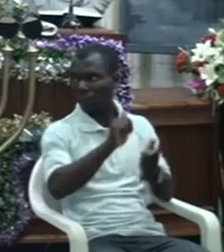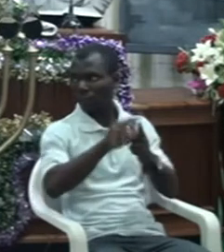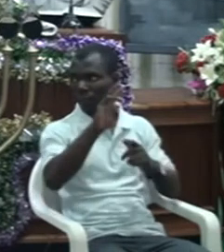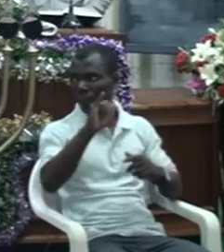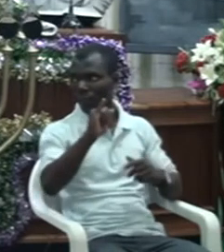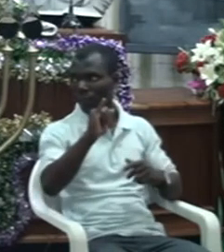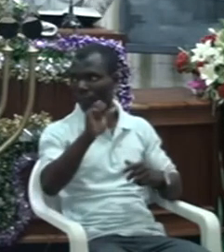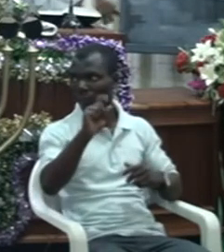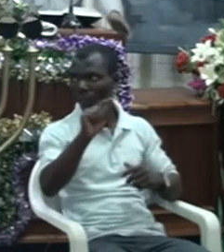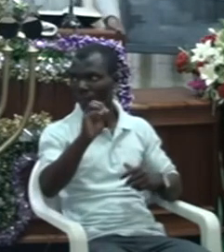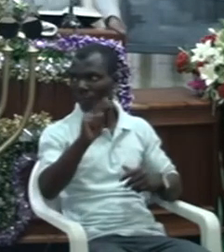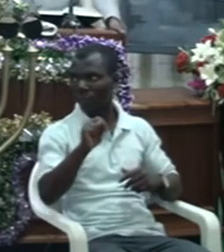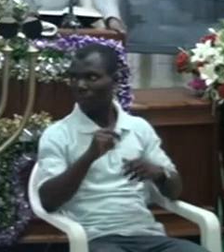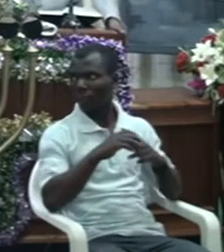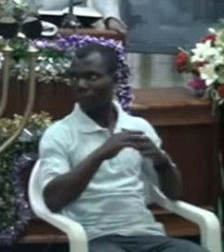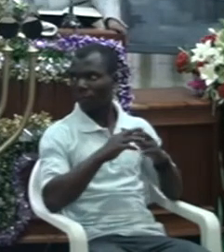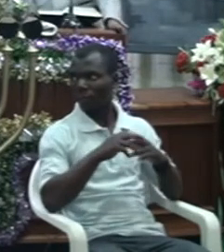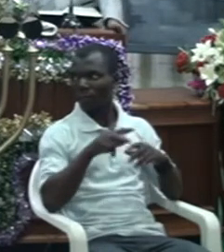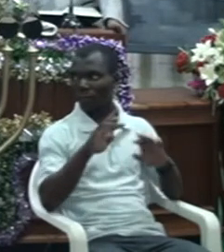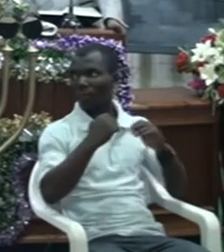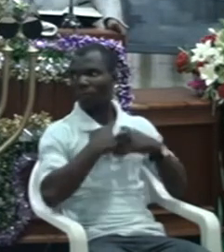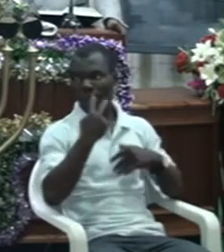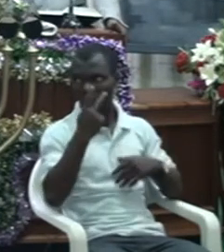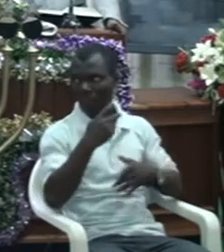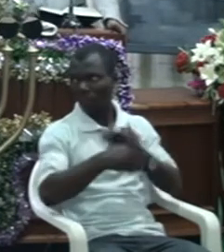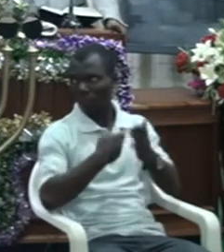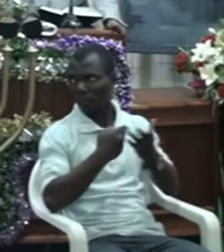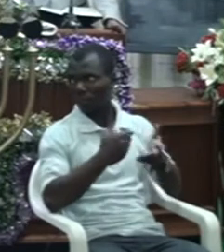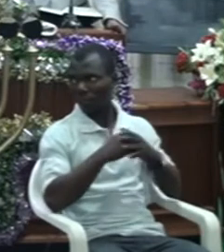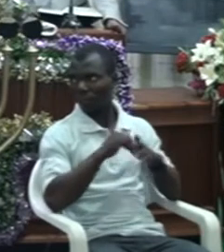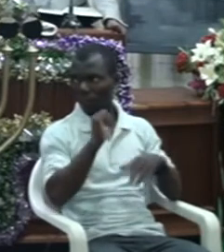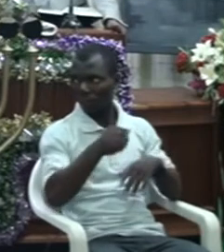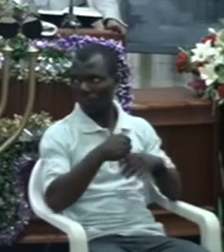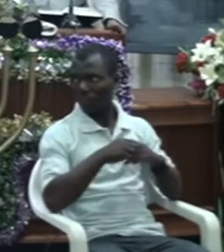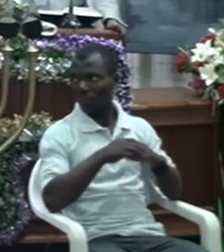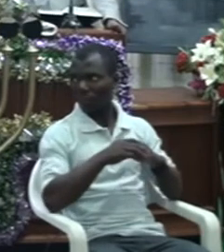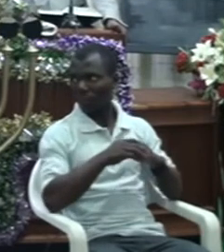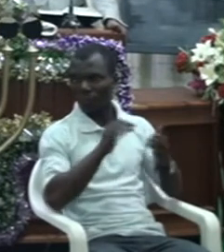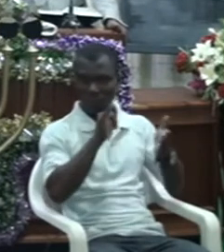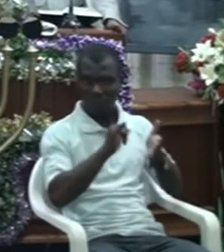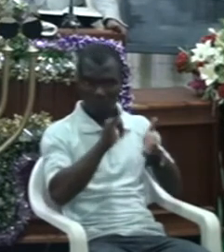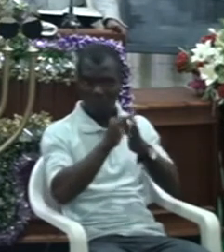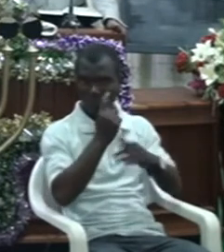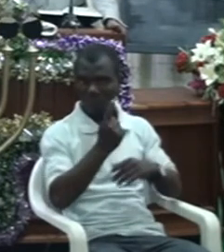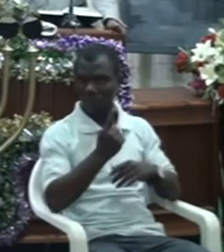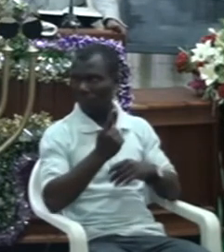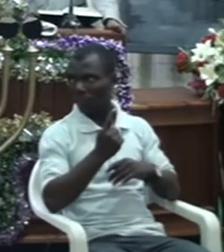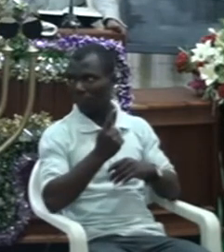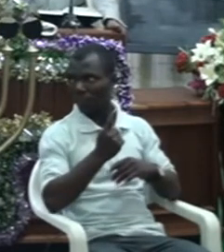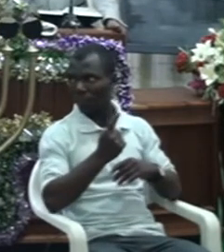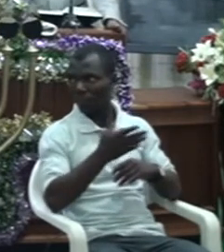à Houston, aux États-Unis? Vous avez vu ça? Ça, c'est une puissance